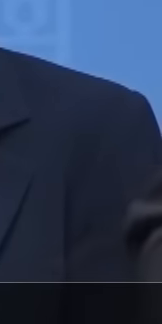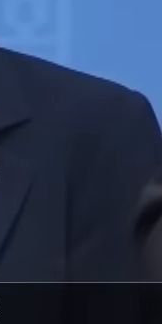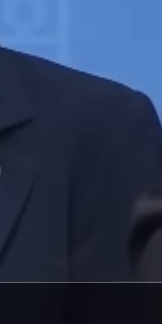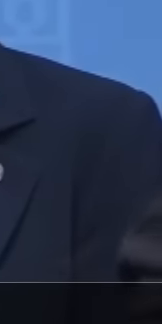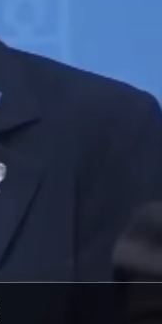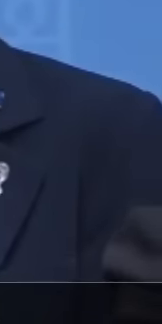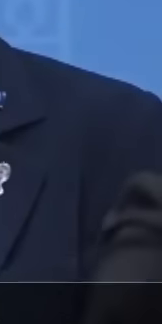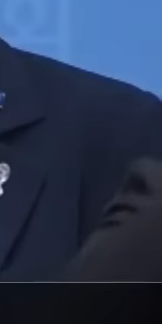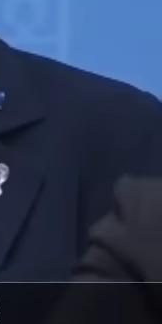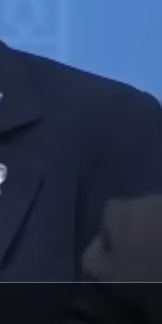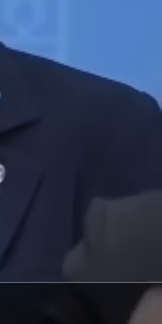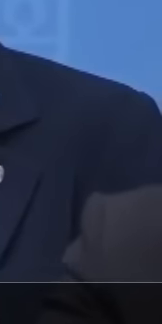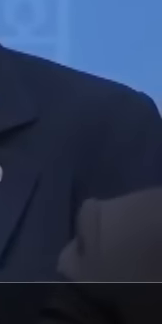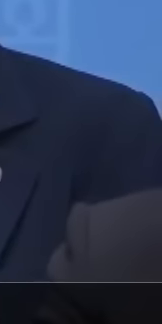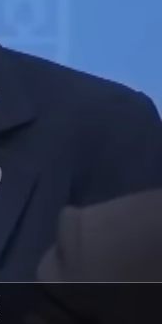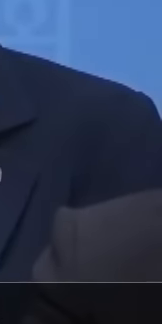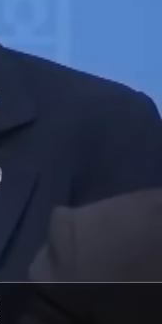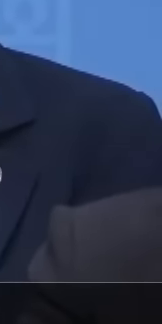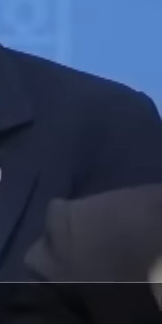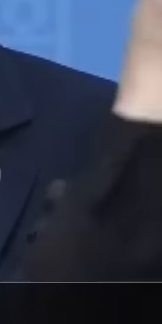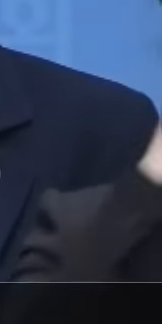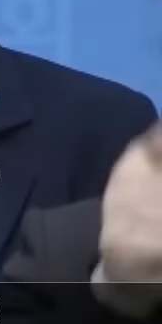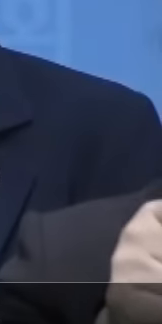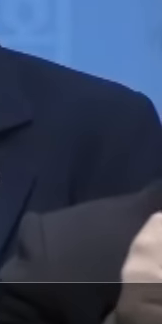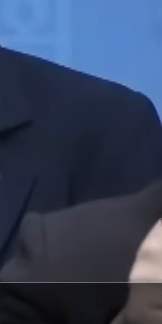기능을 획기적으로 강화하겠습니다.